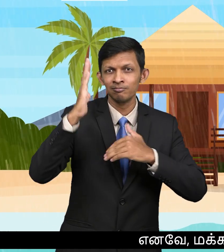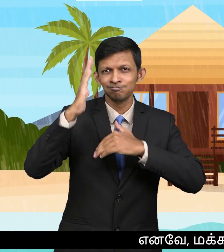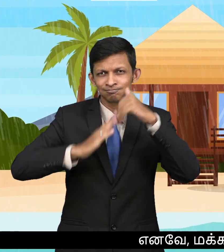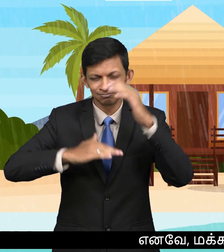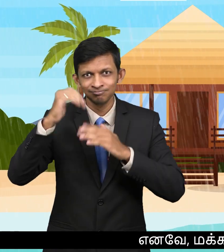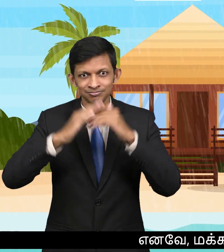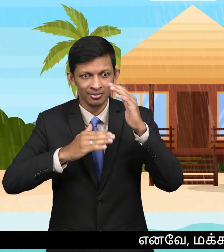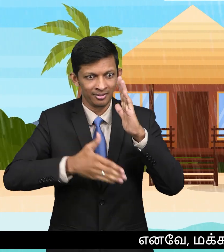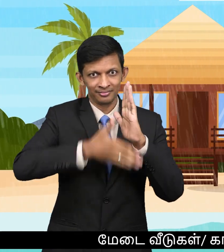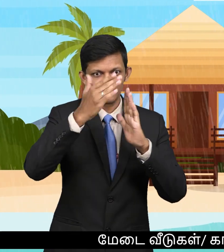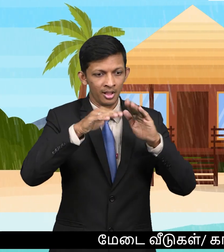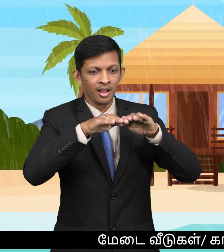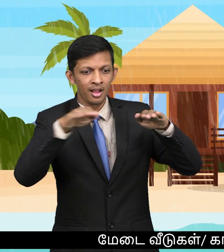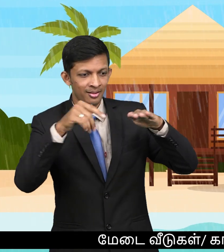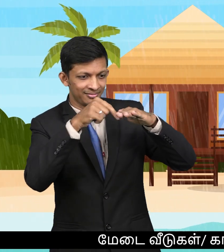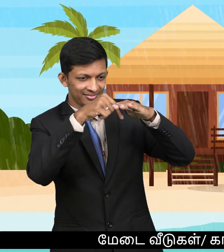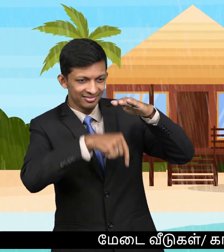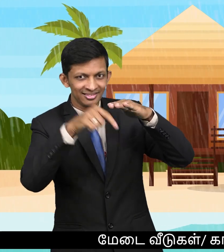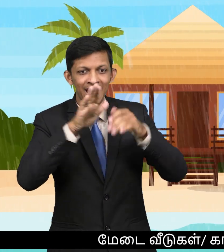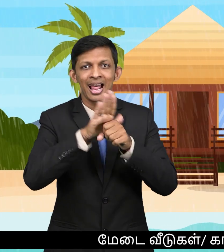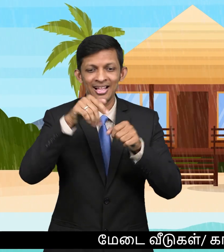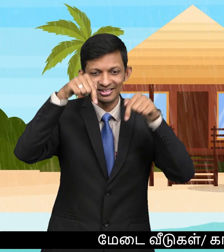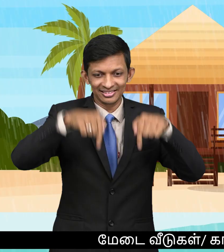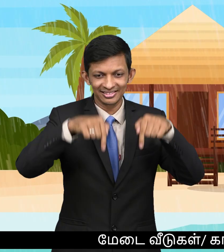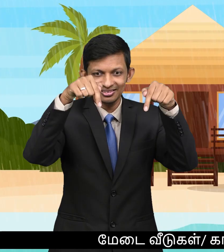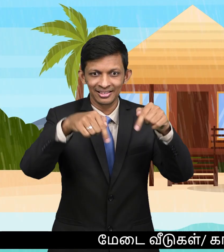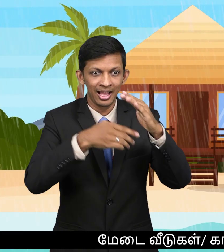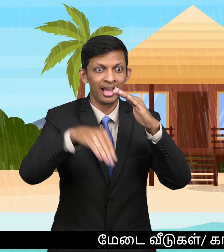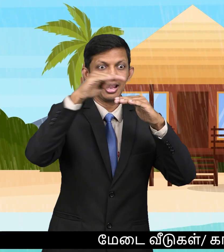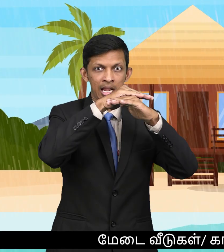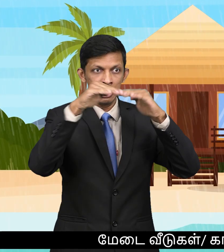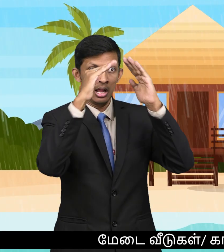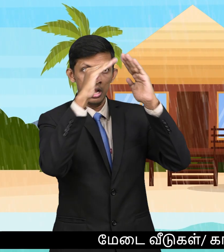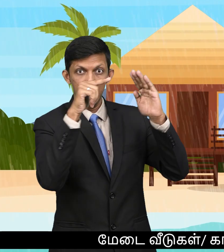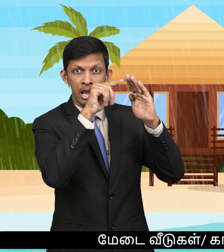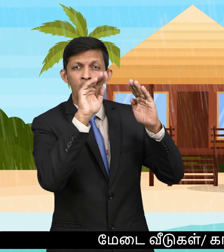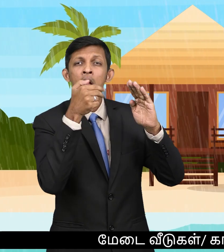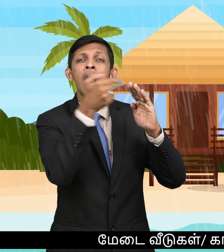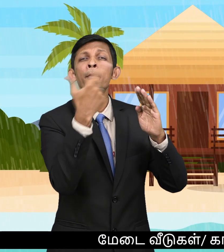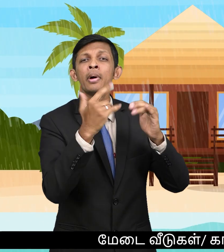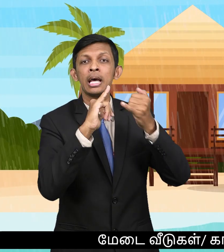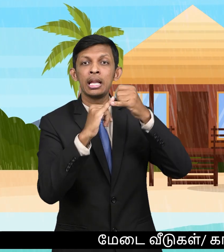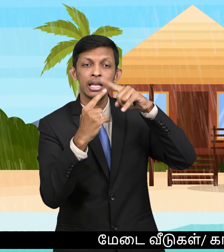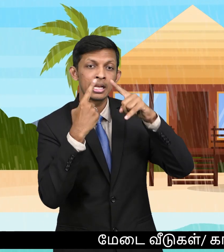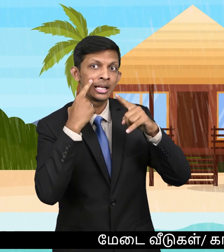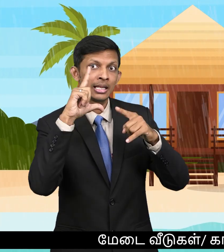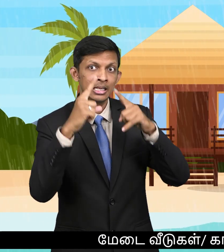எனவே மக்கள் தங்கள் வீடுகளை மேடை வீடுகள் அல்லது கால் வீடுகள் கட்டுகிறார்கள்.